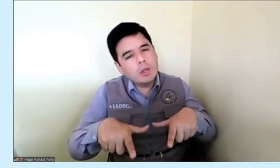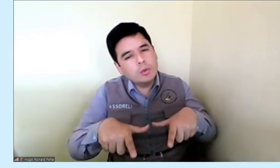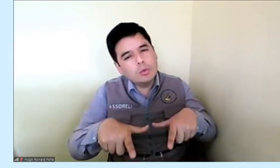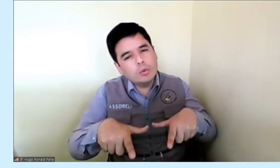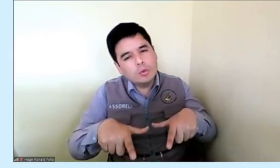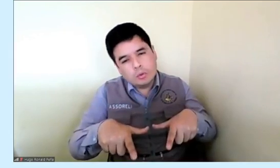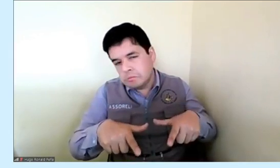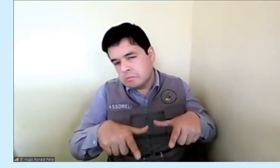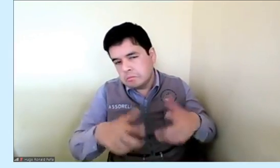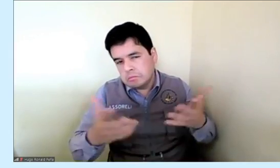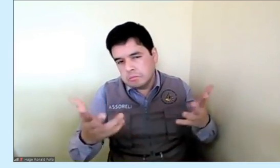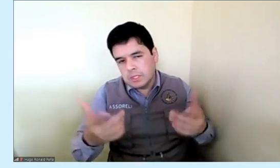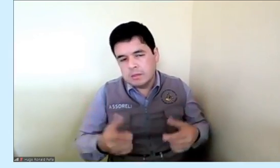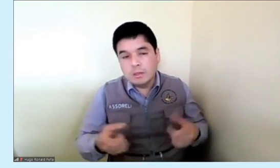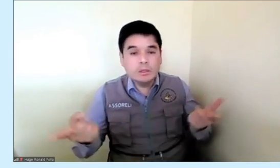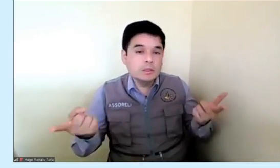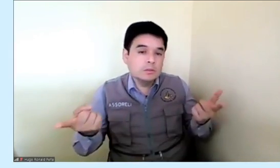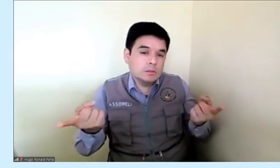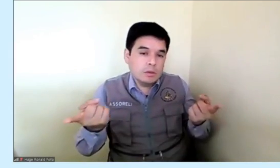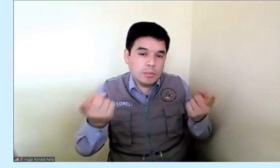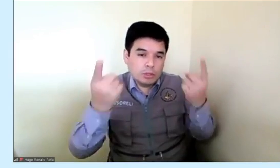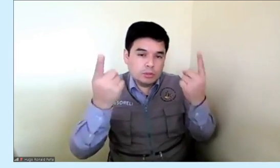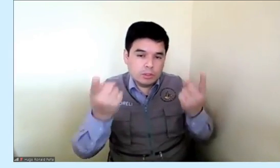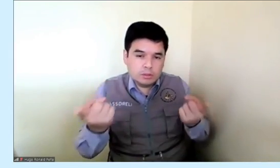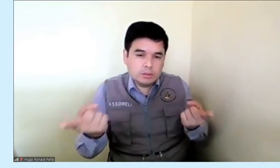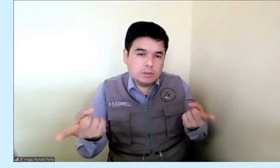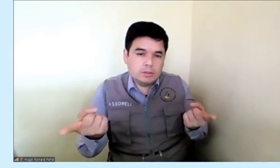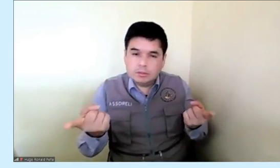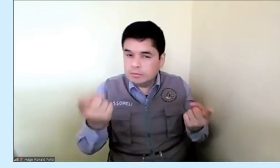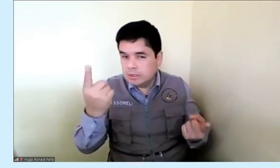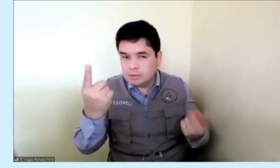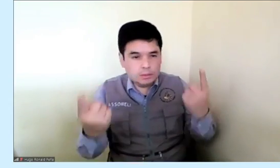O con la L, ¿cuándo? Es igual el significado.